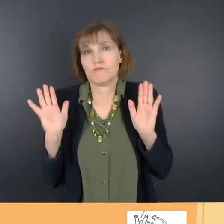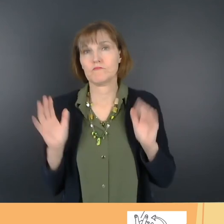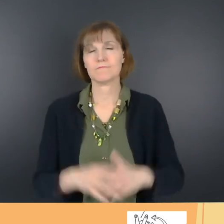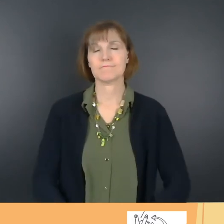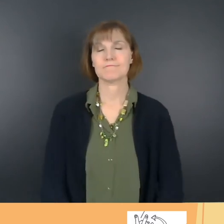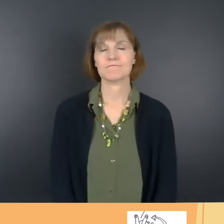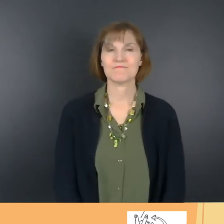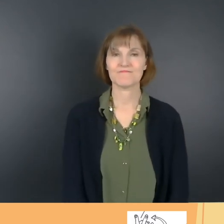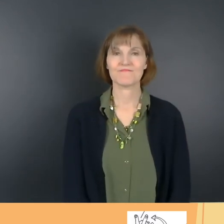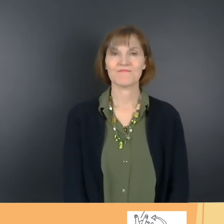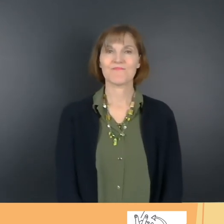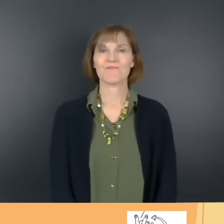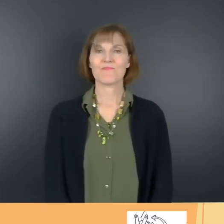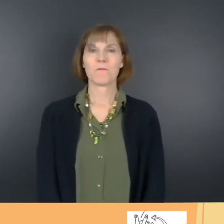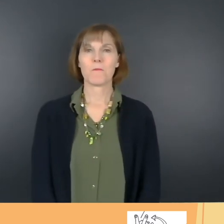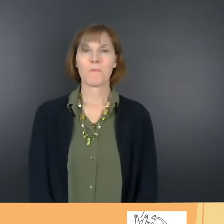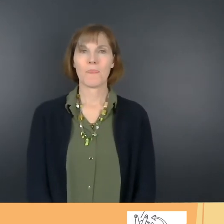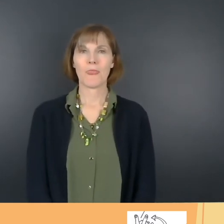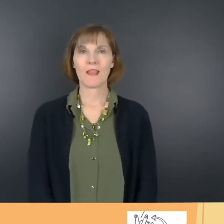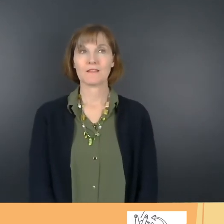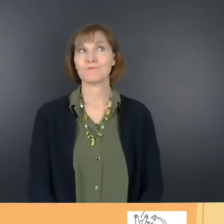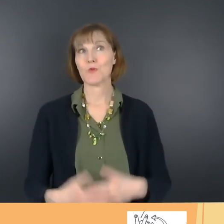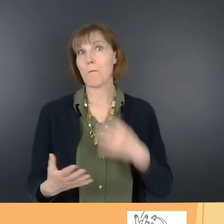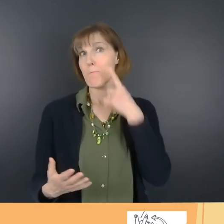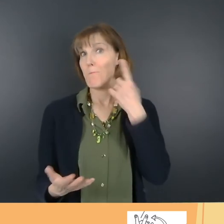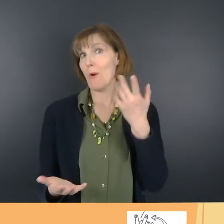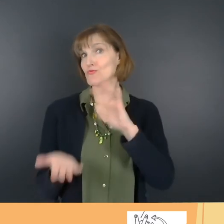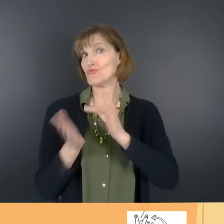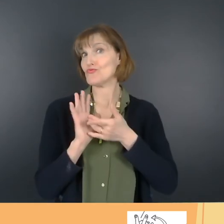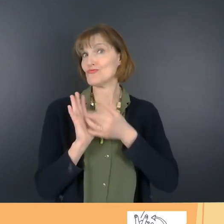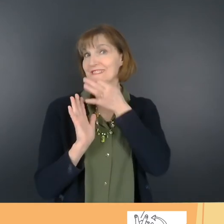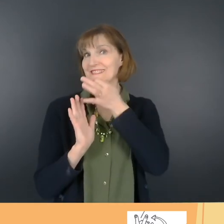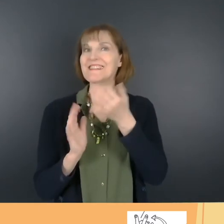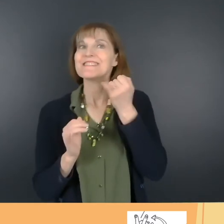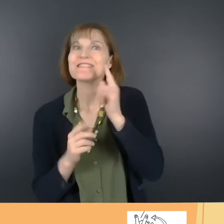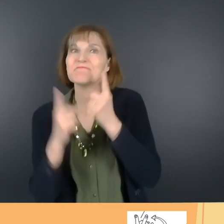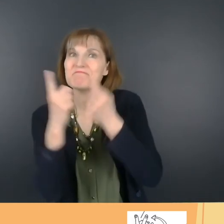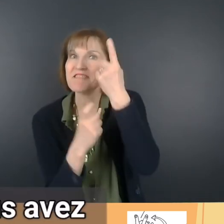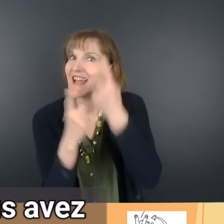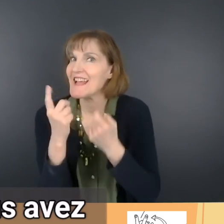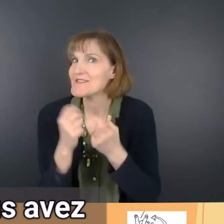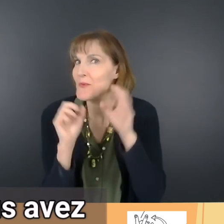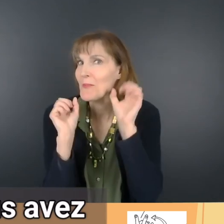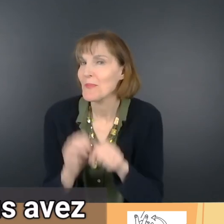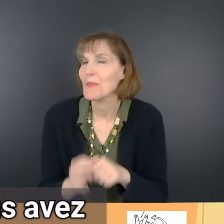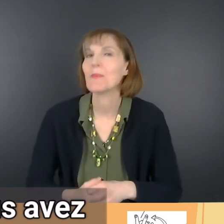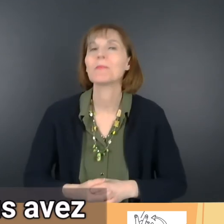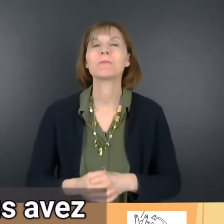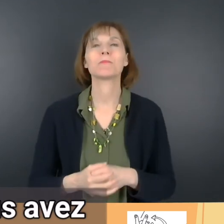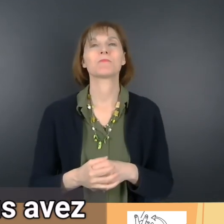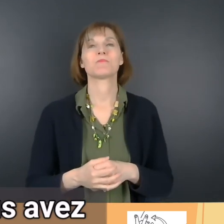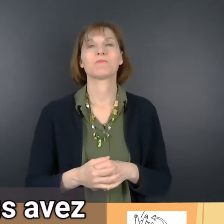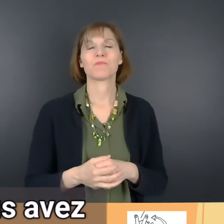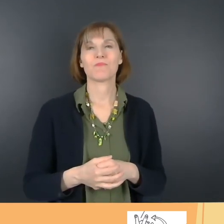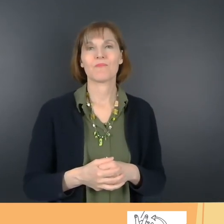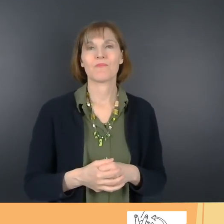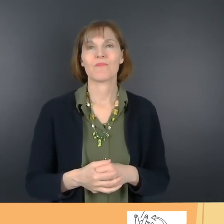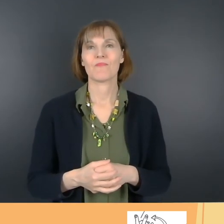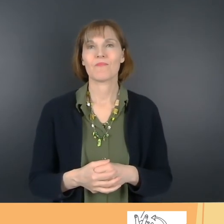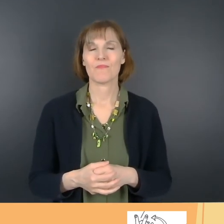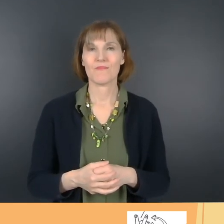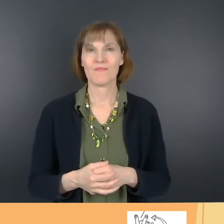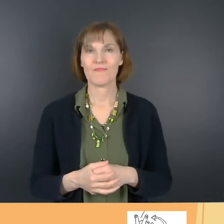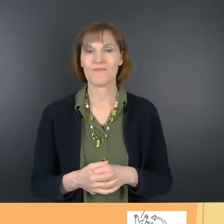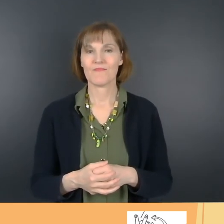rythme, c'est tout. Voilà. Très bien. Mais je crois que je vous ai tout dit. Si jamais vous avez des questions, n'hésitez pas.